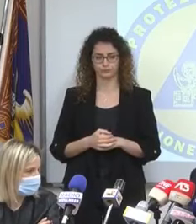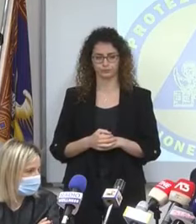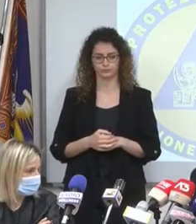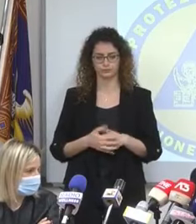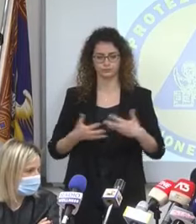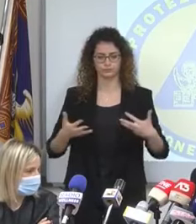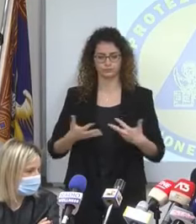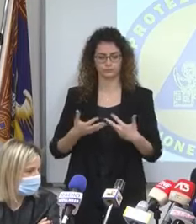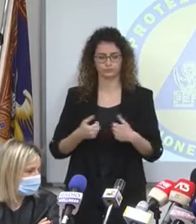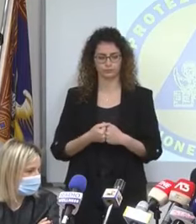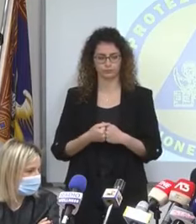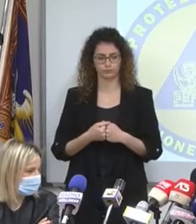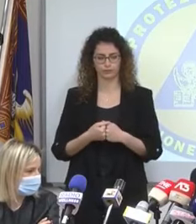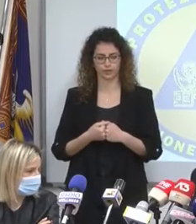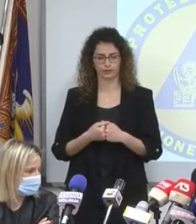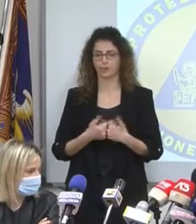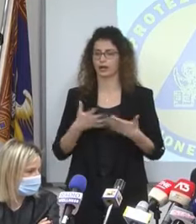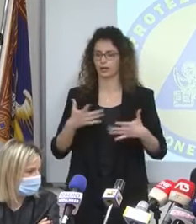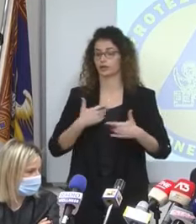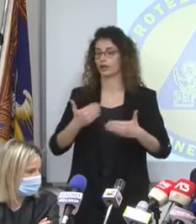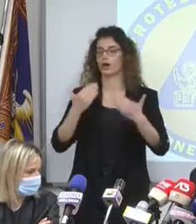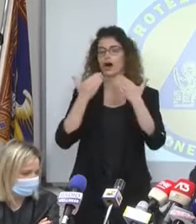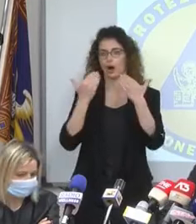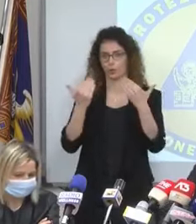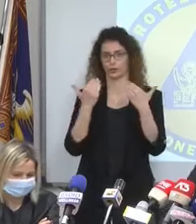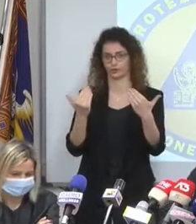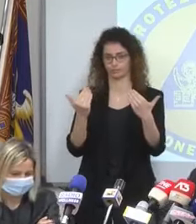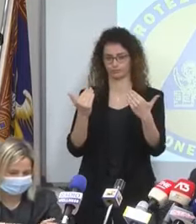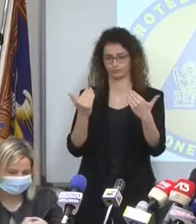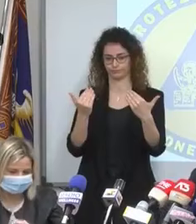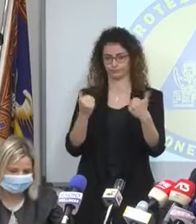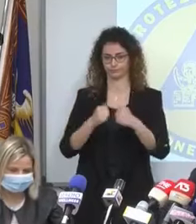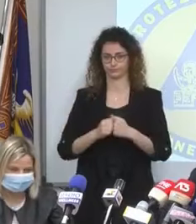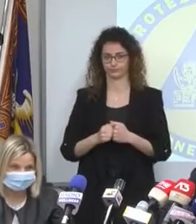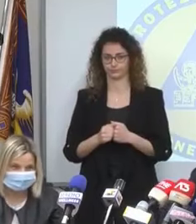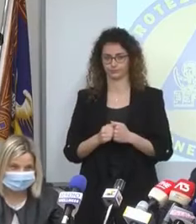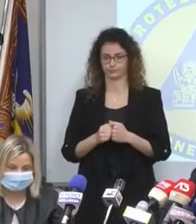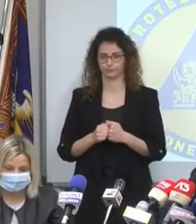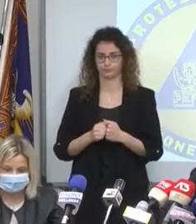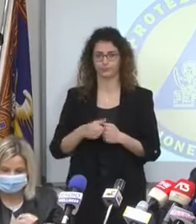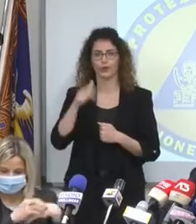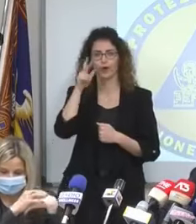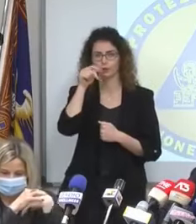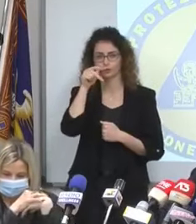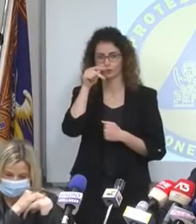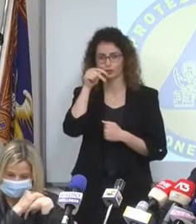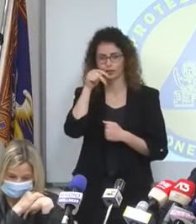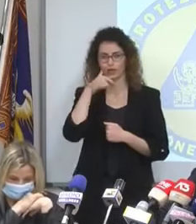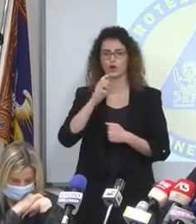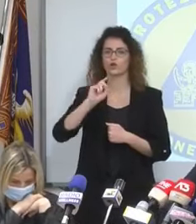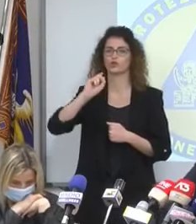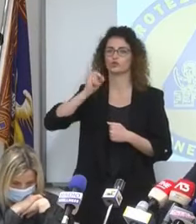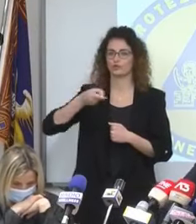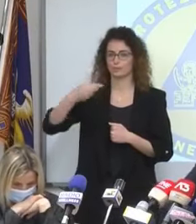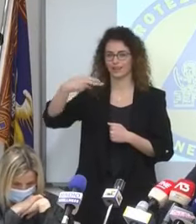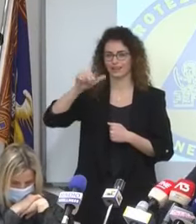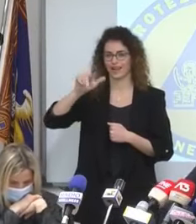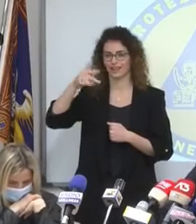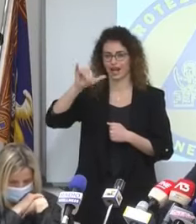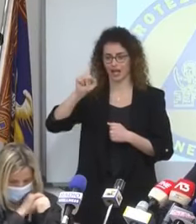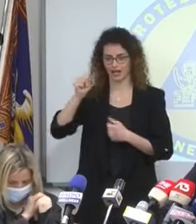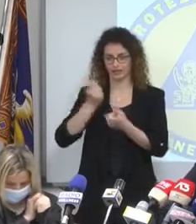Vabbè, intanto facciamo gli auguri a un paio di signore che sono Giuseppina Natali